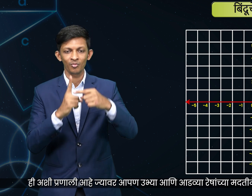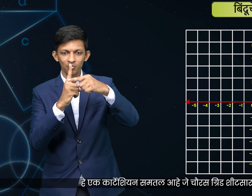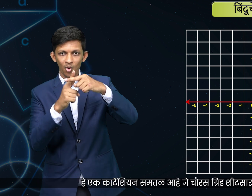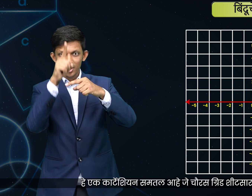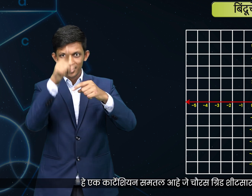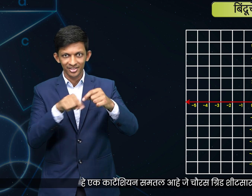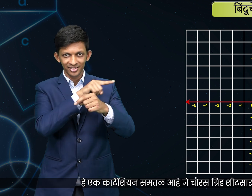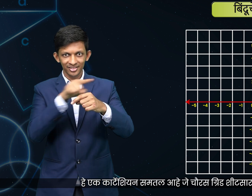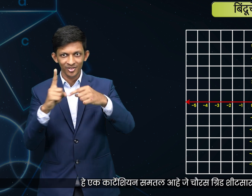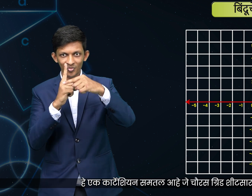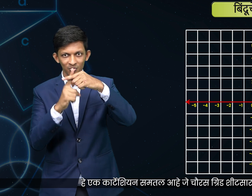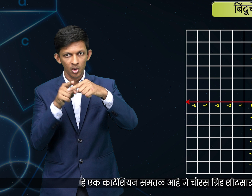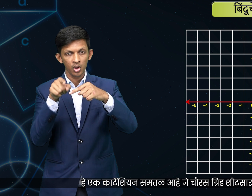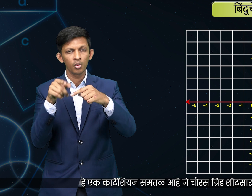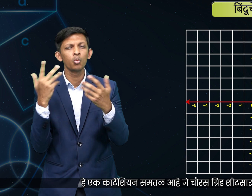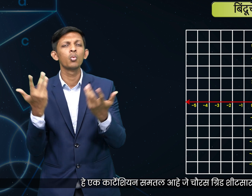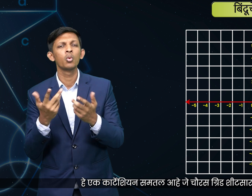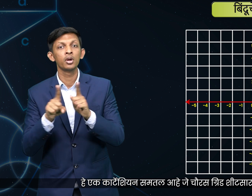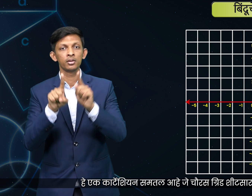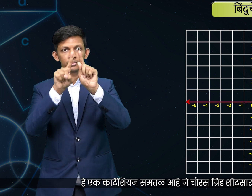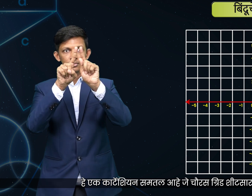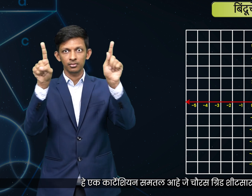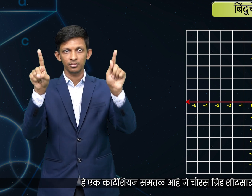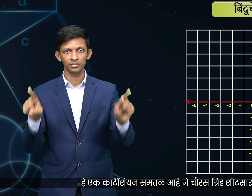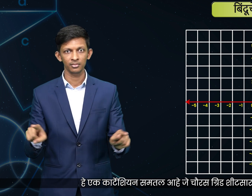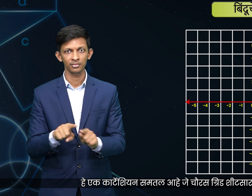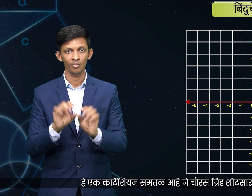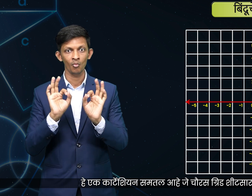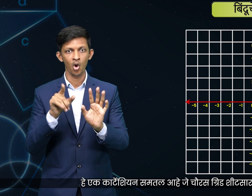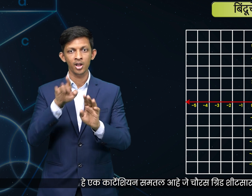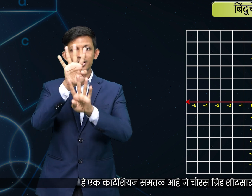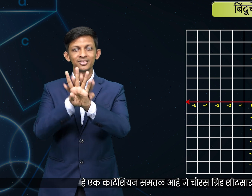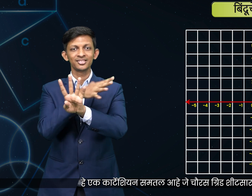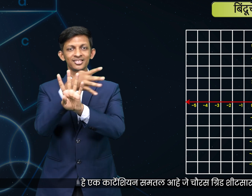हे एक कार्टेशियन समतल आहे जे चौरस ग्रिड शीट सारखे आहे.